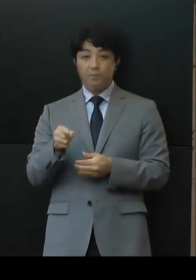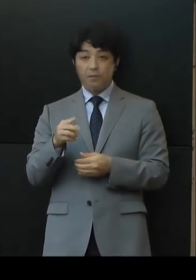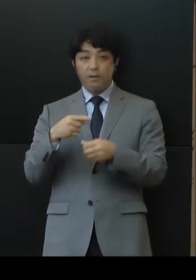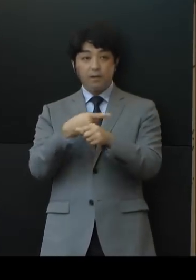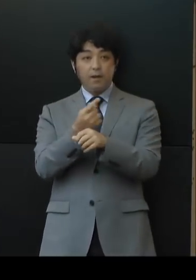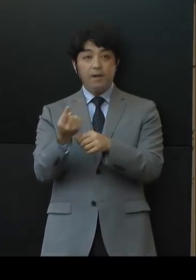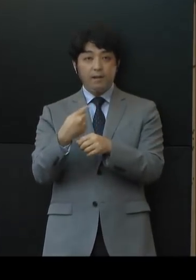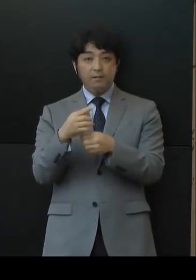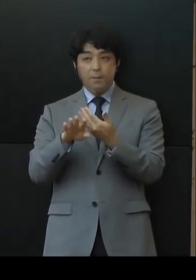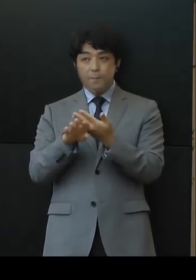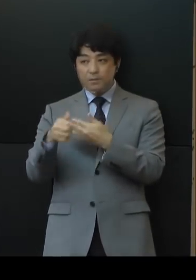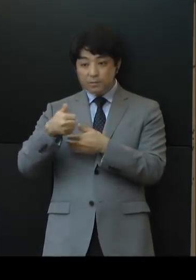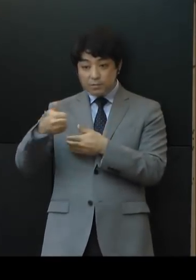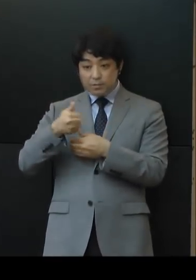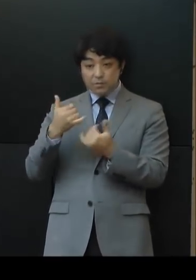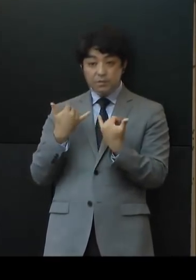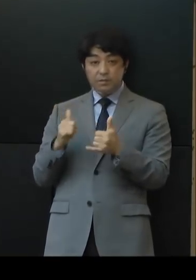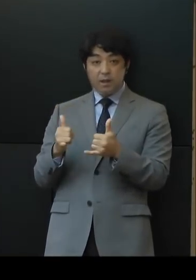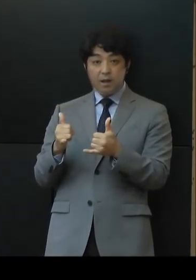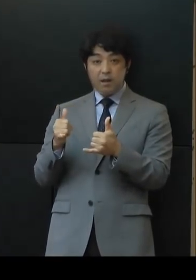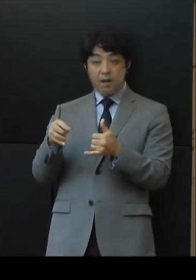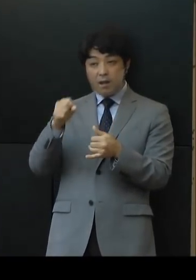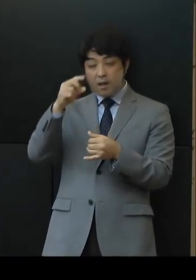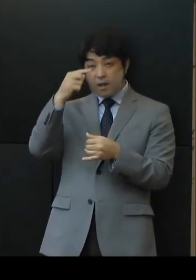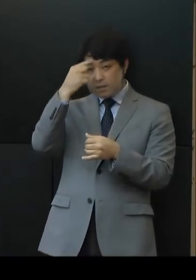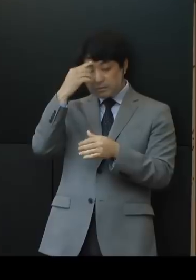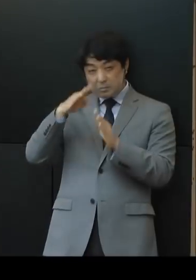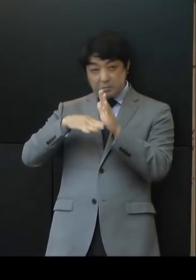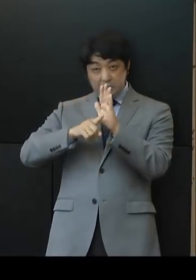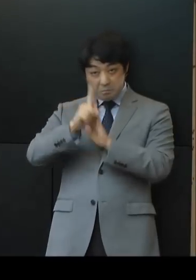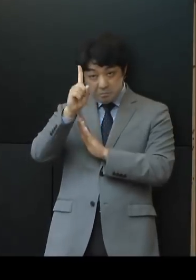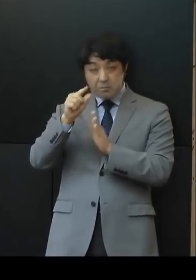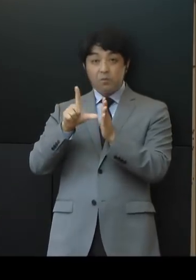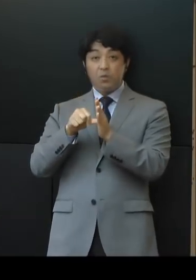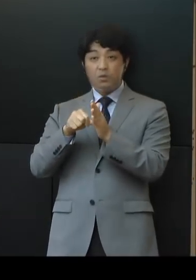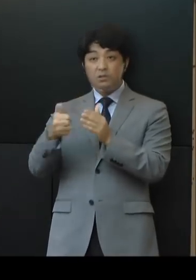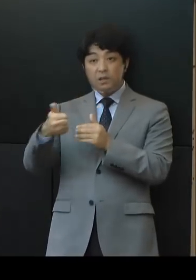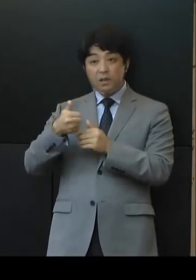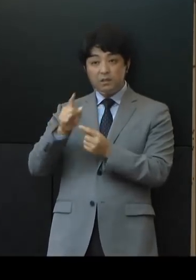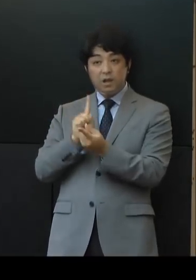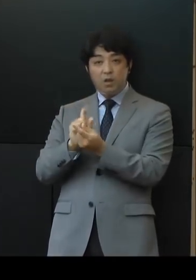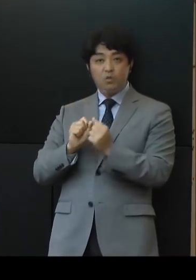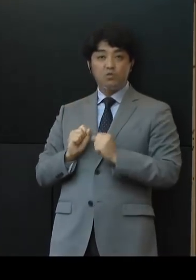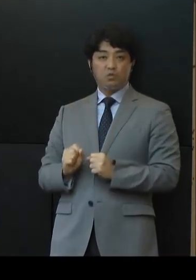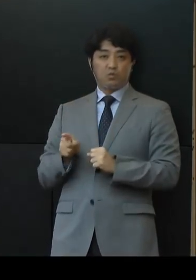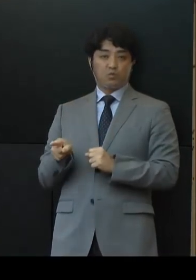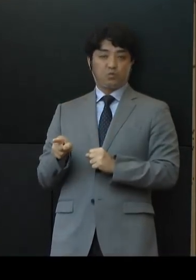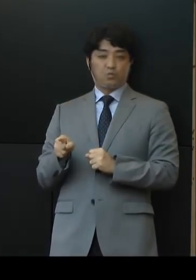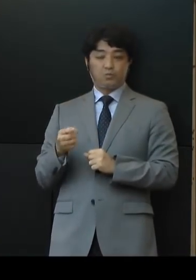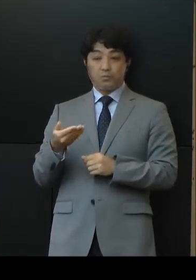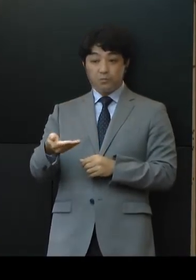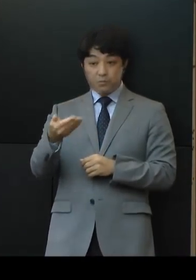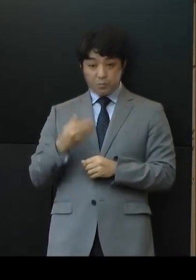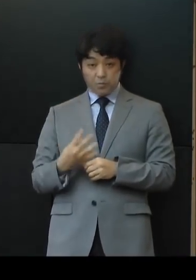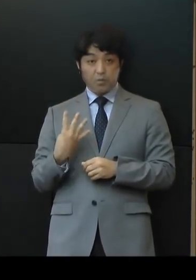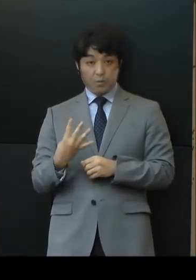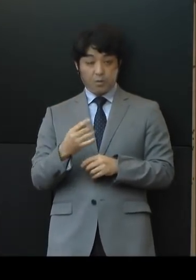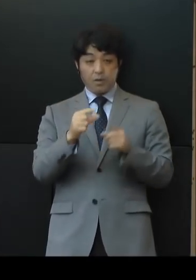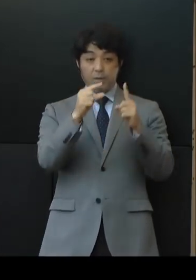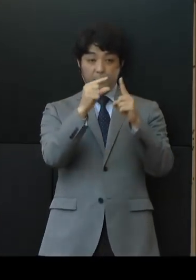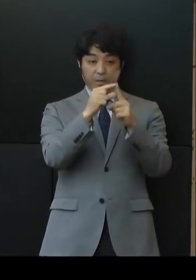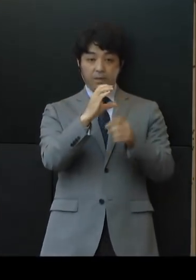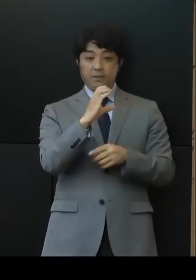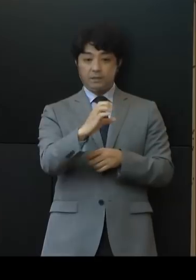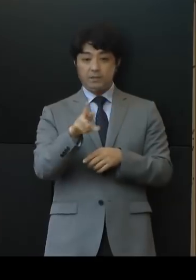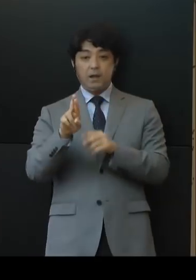制の強化で、発熱外来などを進めてまいるというところでございます。括弧4で PCR 検査体